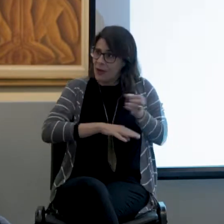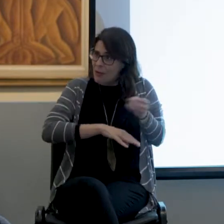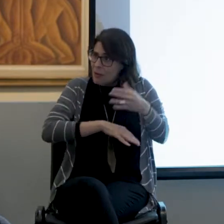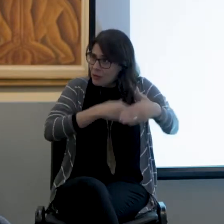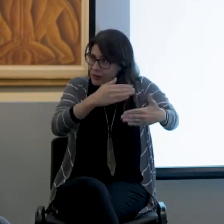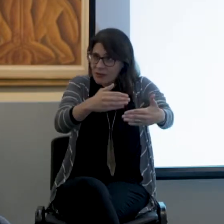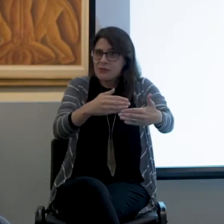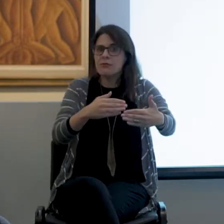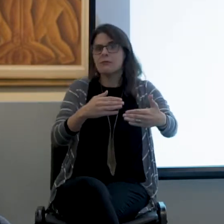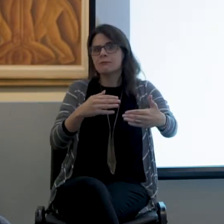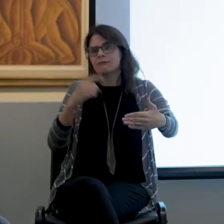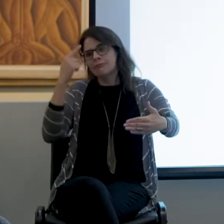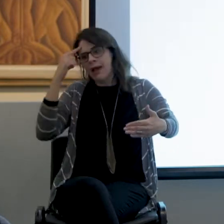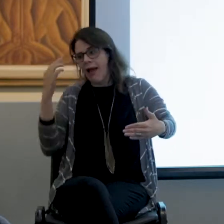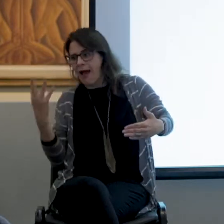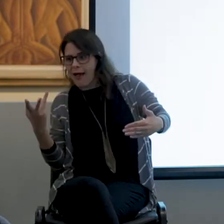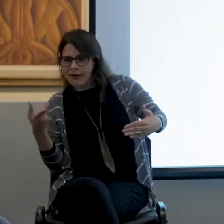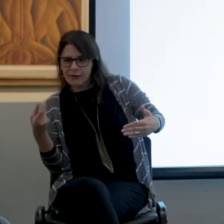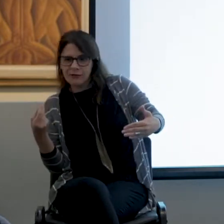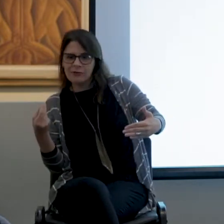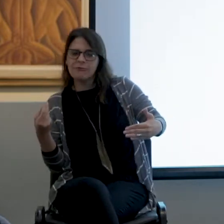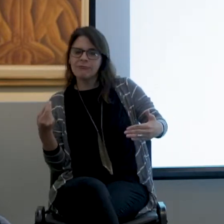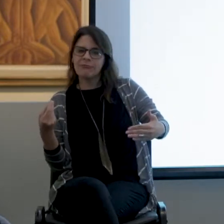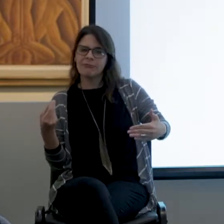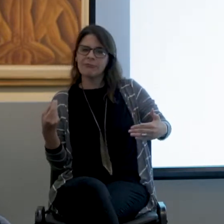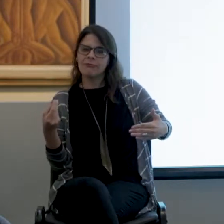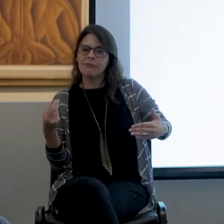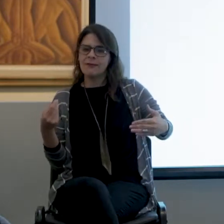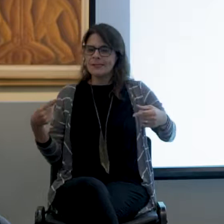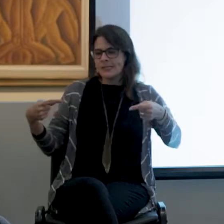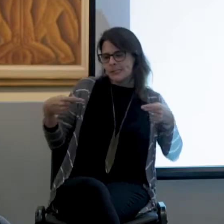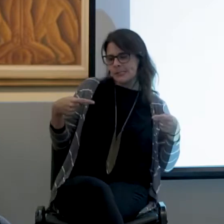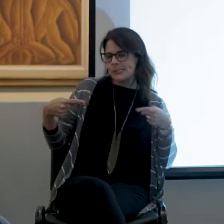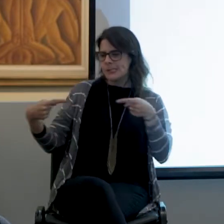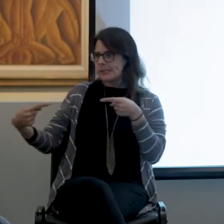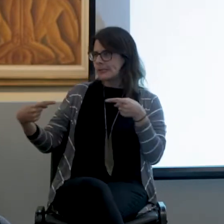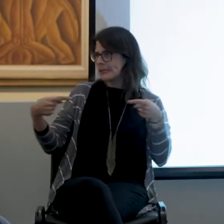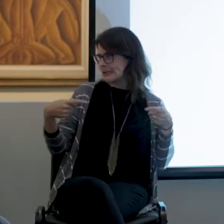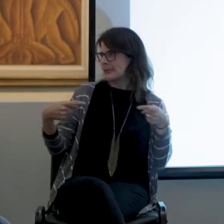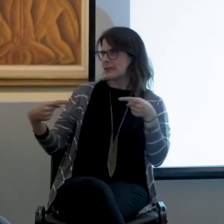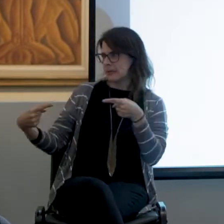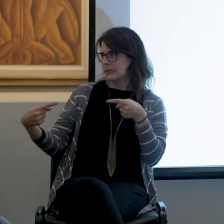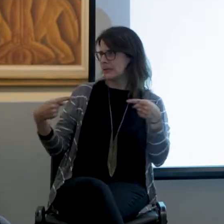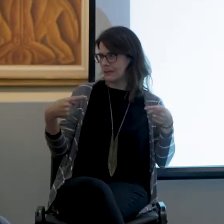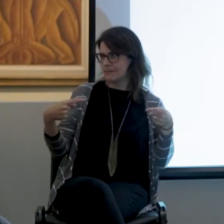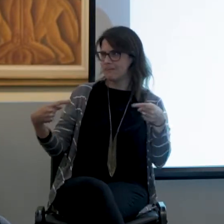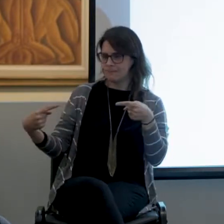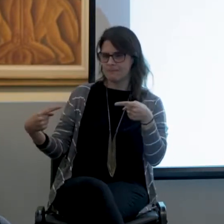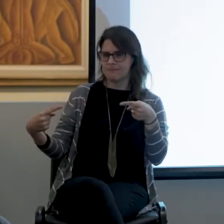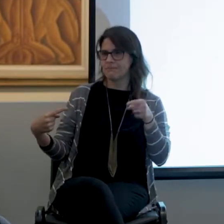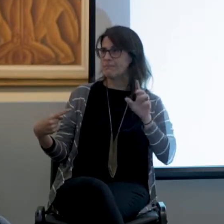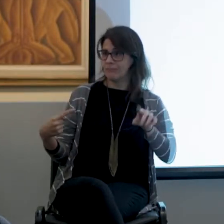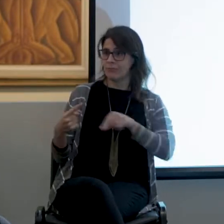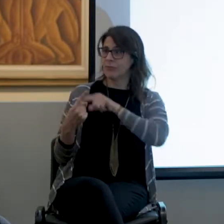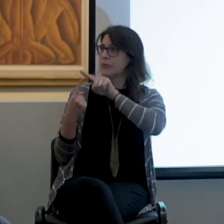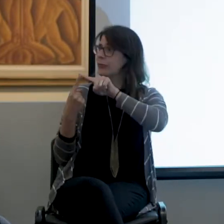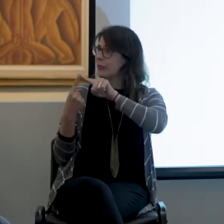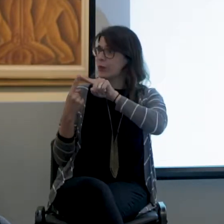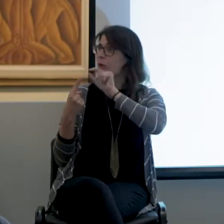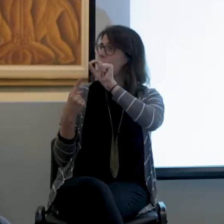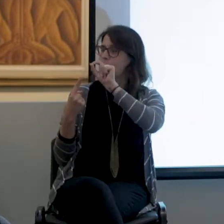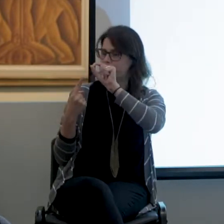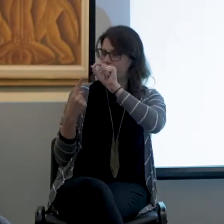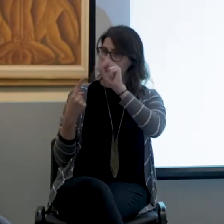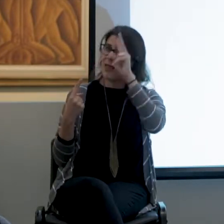no campo da arte. Uma delas é a própria história da arte, que é algo que parece que só começa a acontecer,